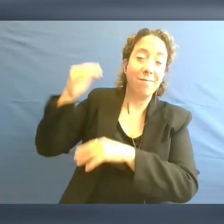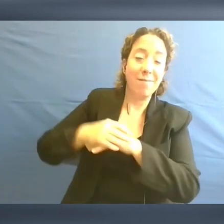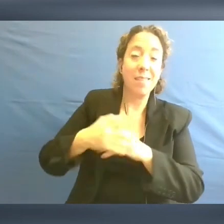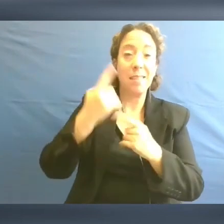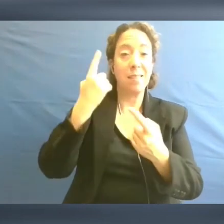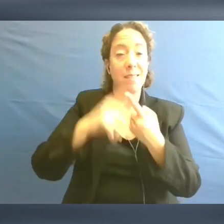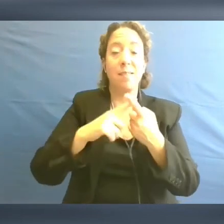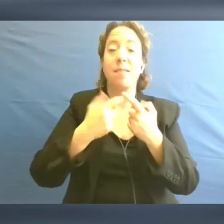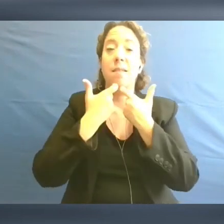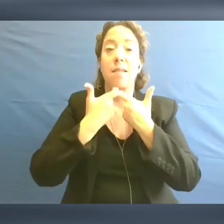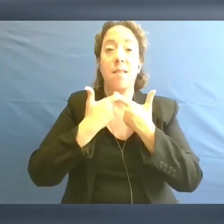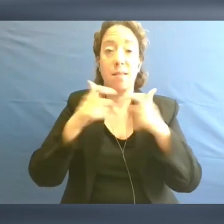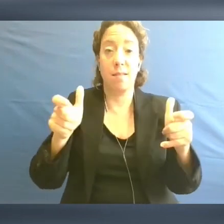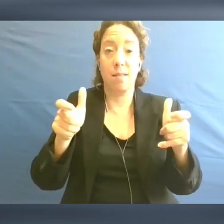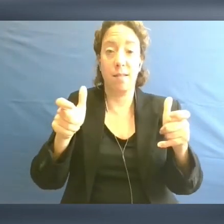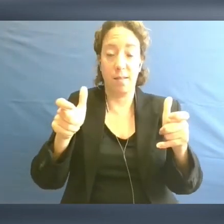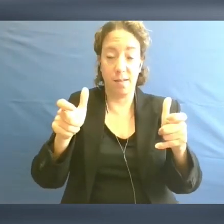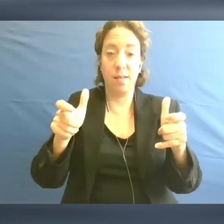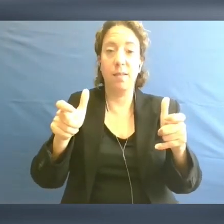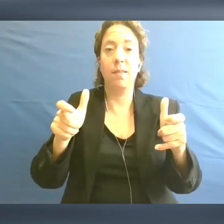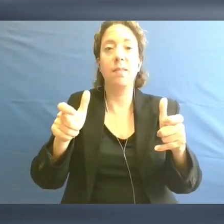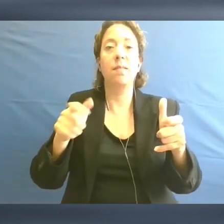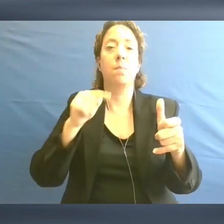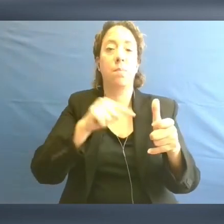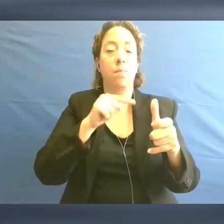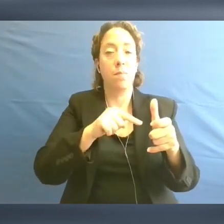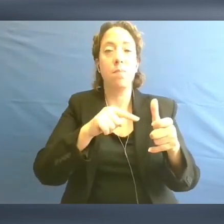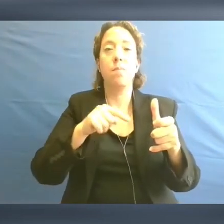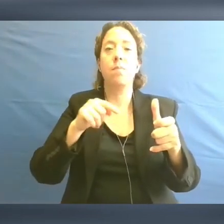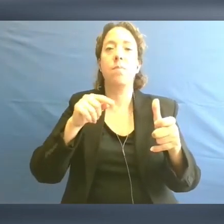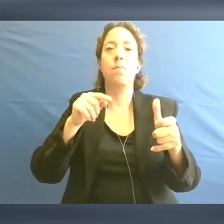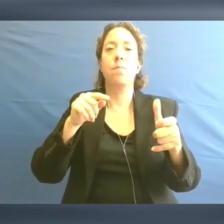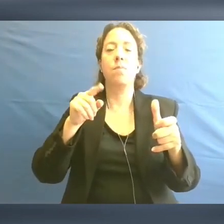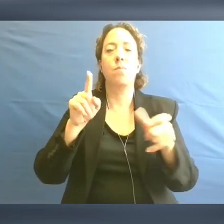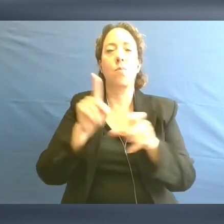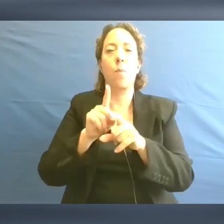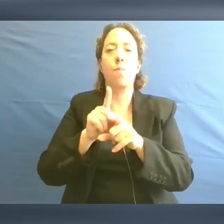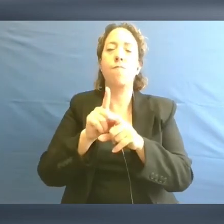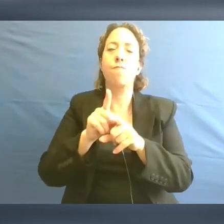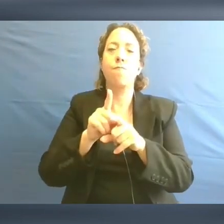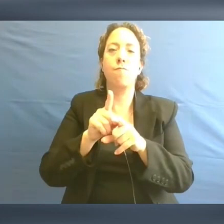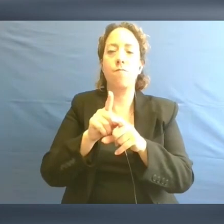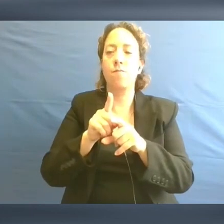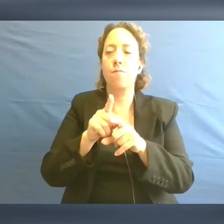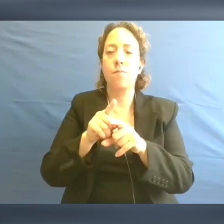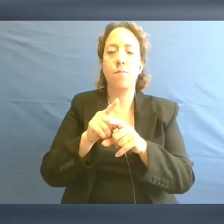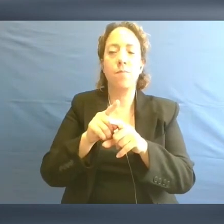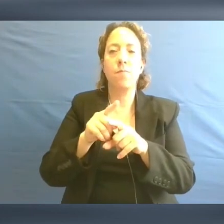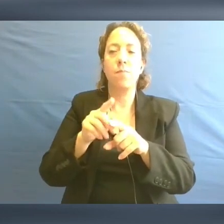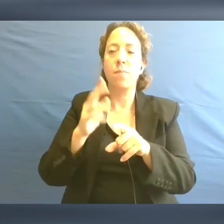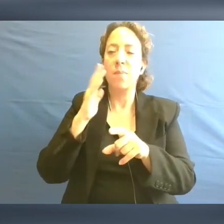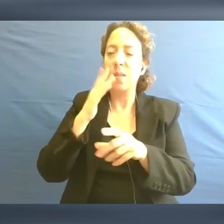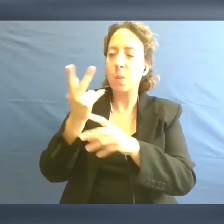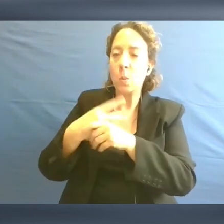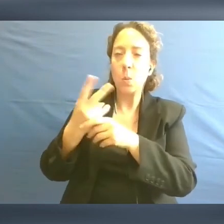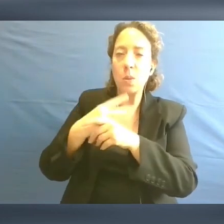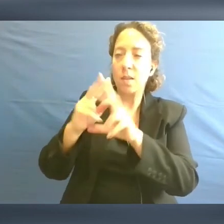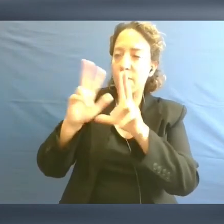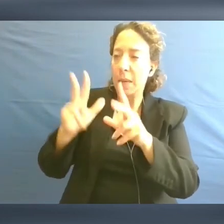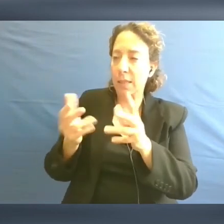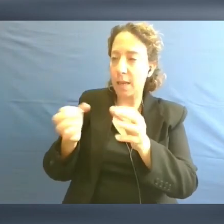bien, pouvait être vue comme un supplément lorsque les outils informatiques étaient